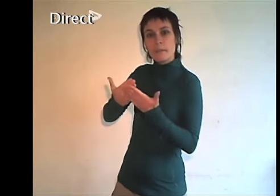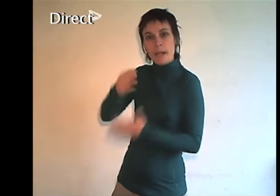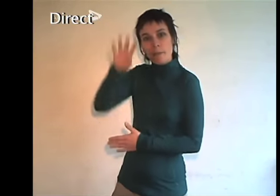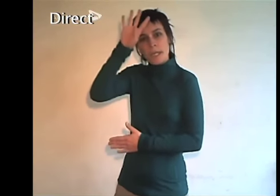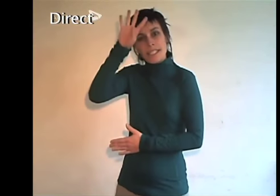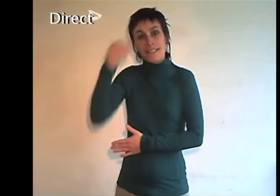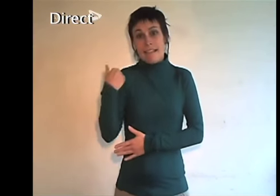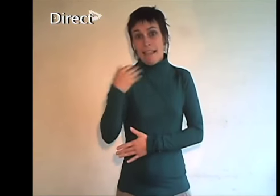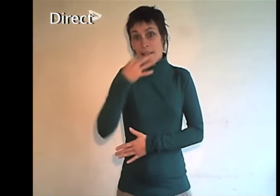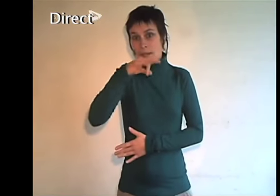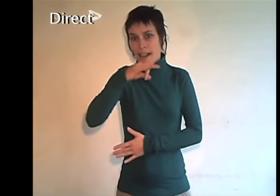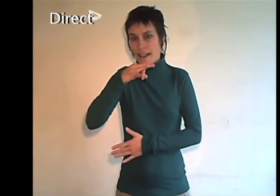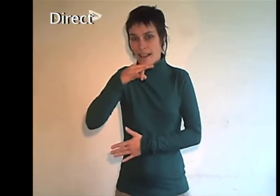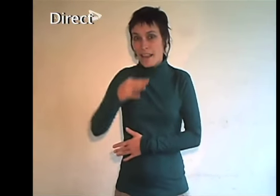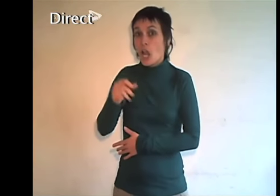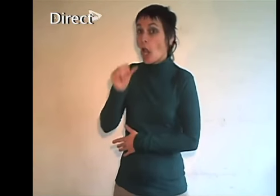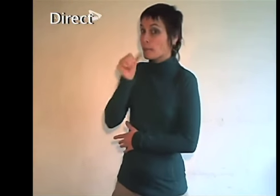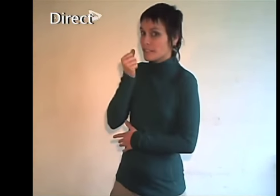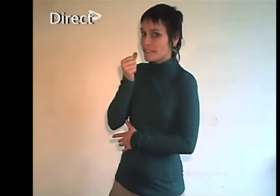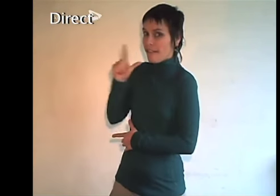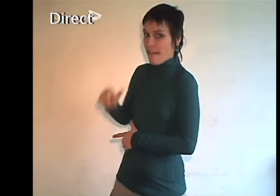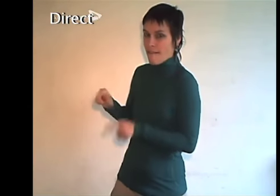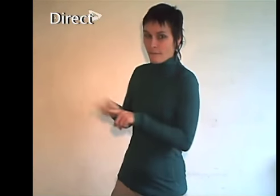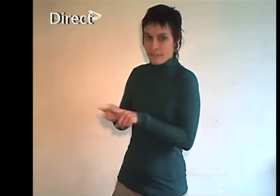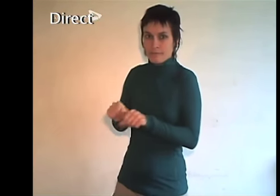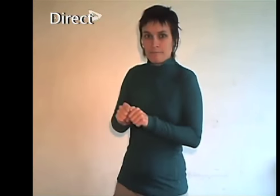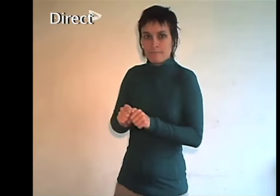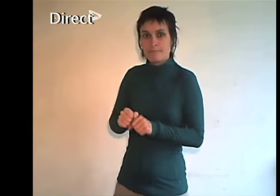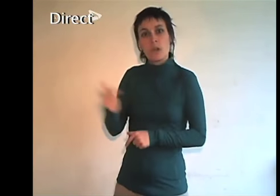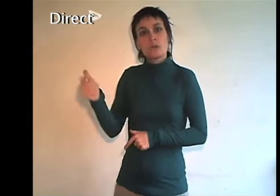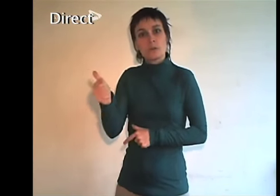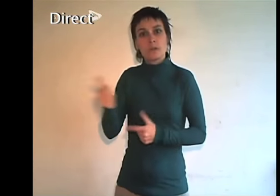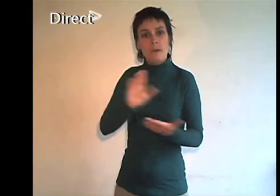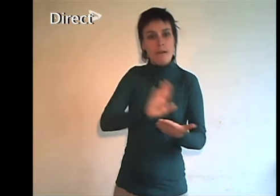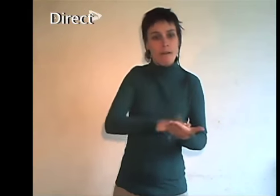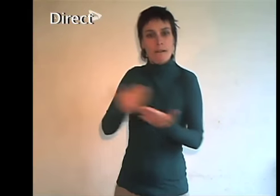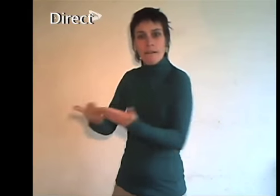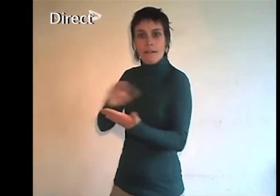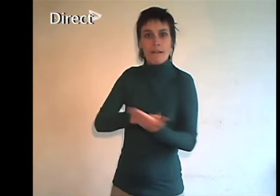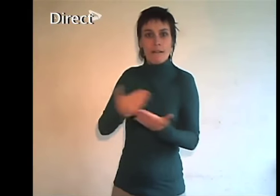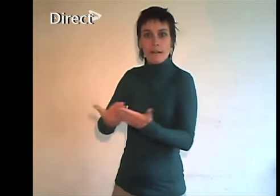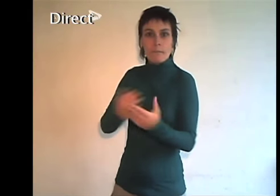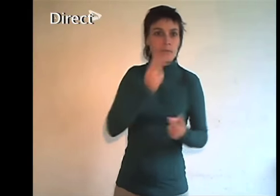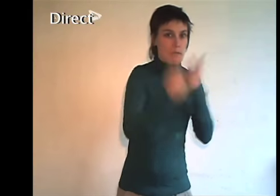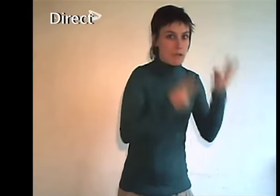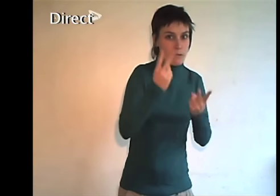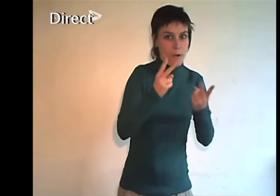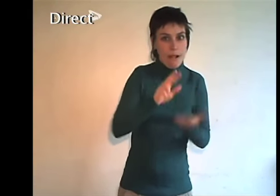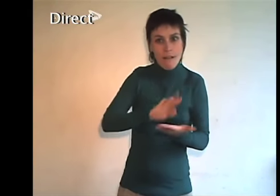et Bénédicte, là c'est Bénédicte qui a parlé, qui vont retransmettre en son ce que nous avons ici en image et inversement retransmettre en image ce que nous avons